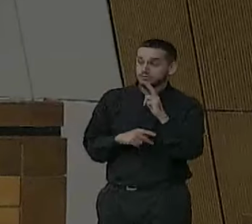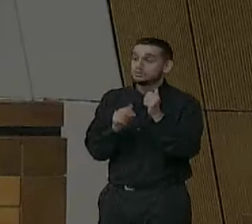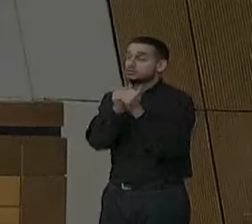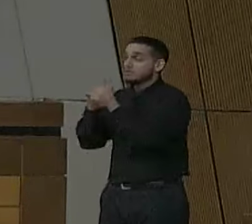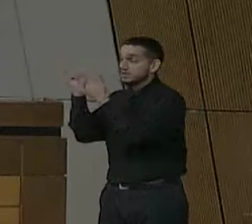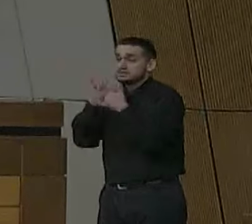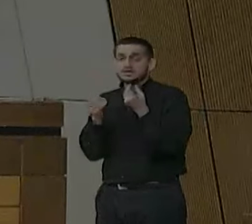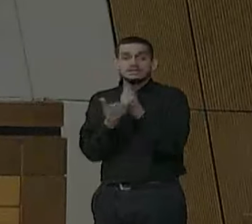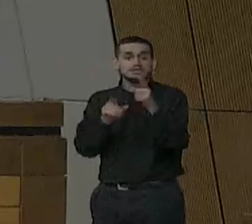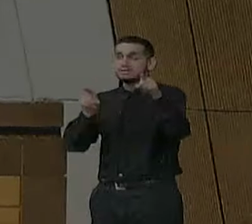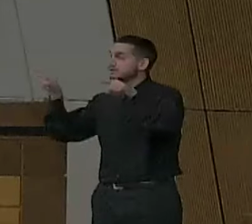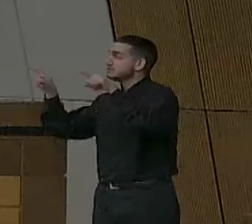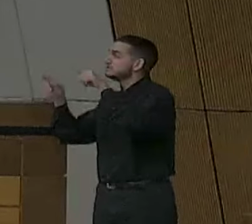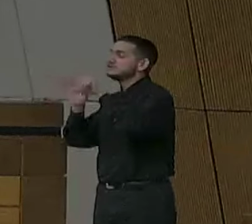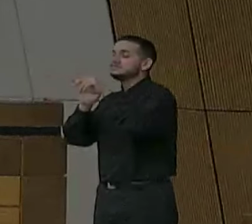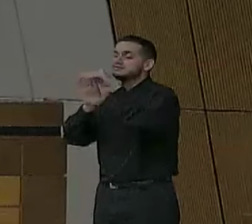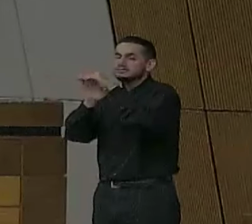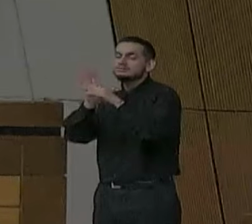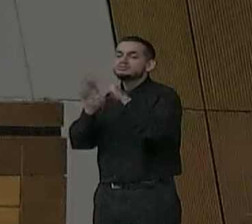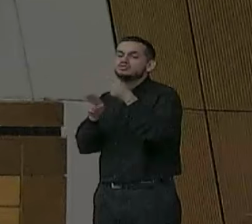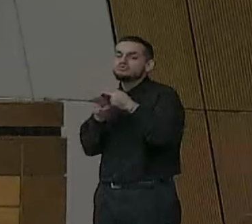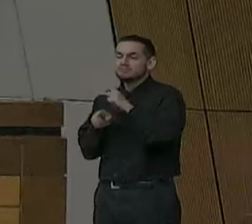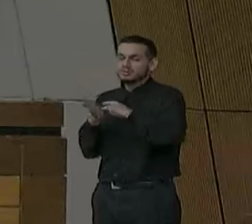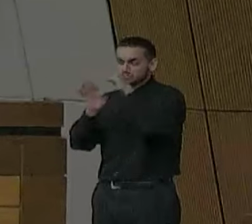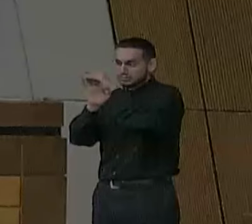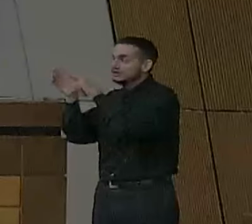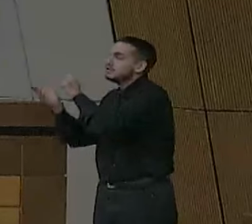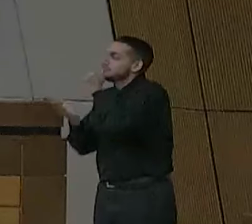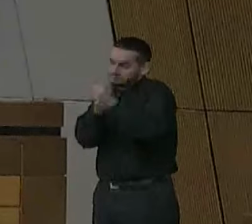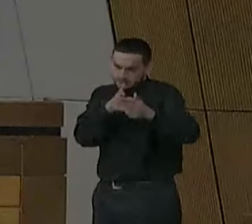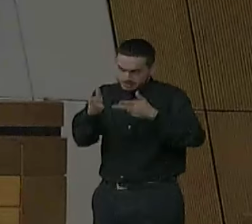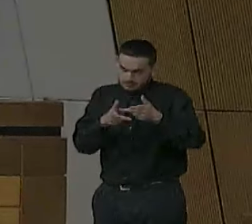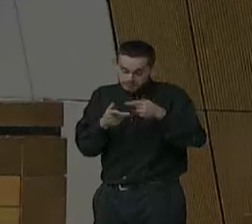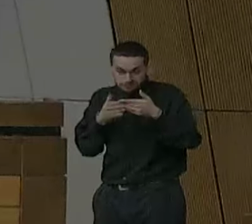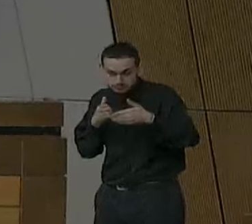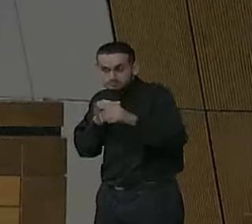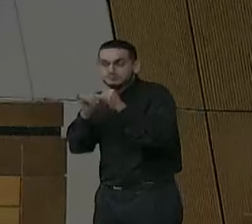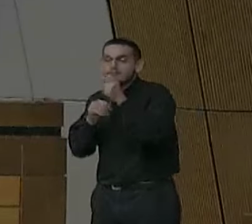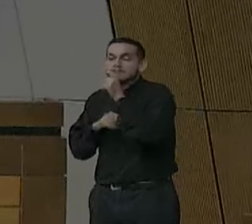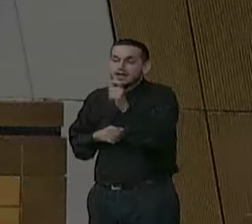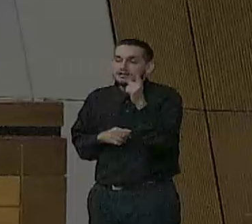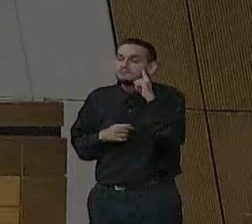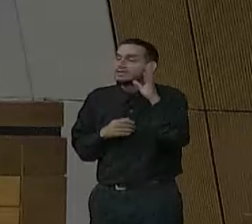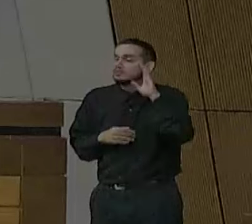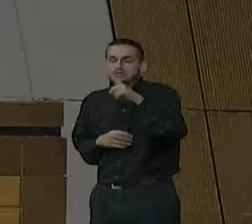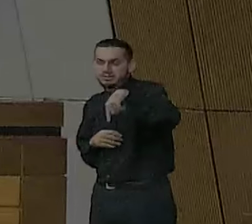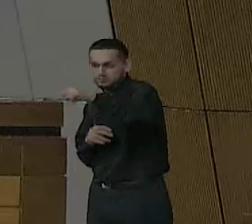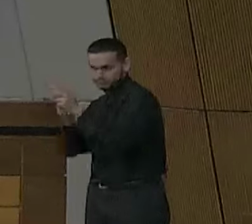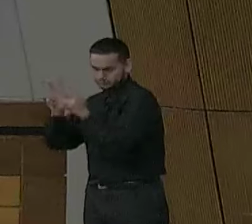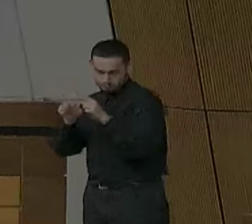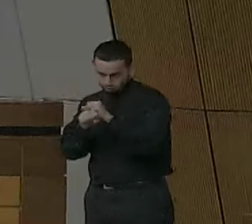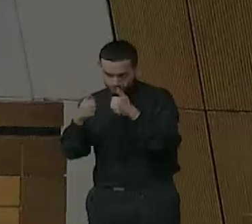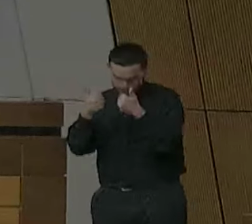un poquito teniendo el listado de las personas que quieren intervenir. Entonces, vamos a ir dándole las palabras para escucharnos y para